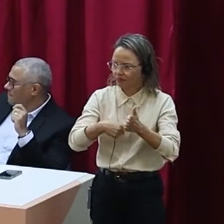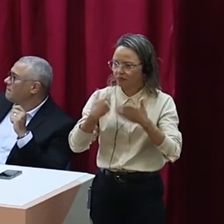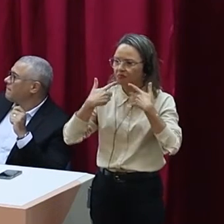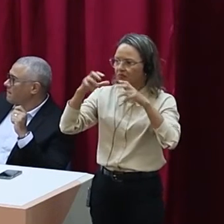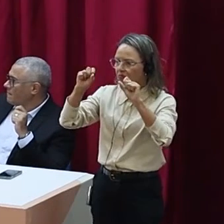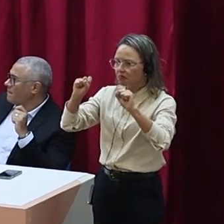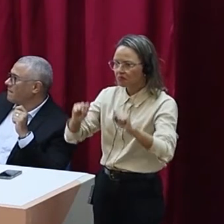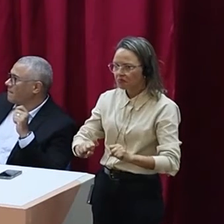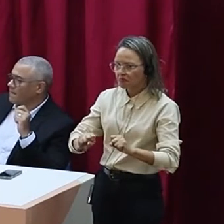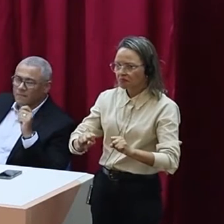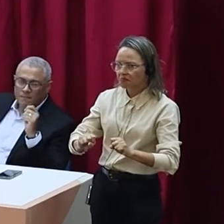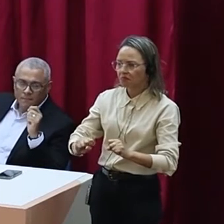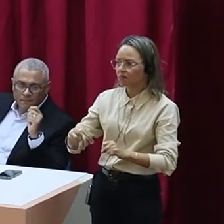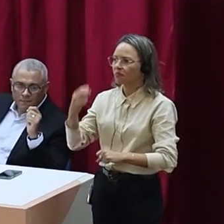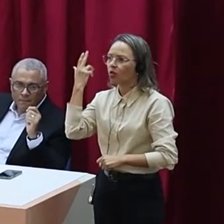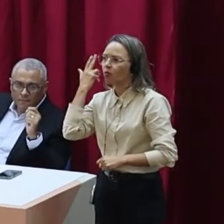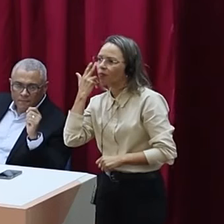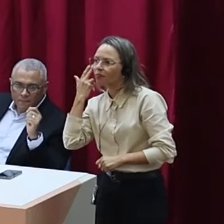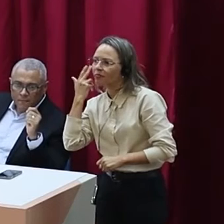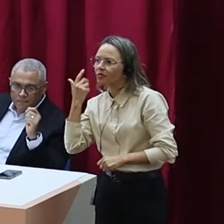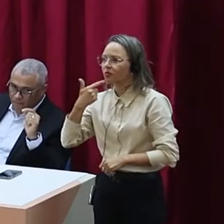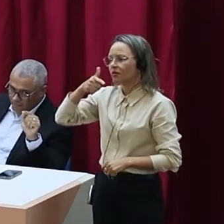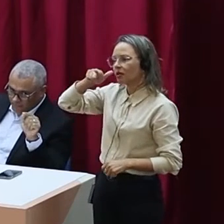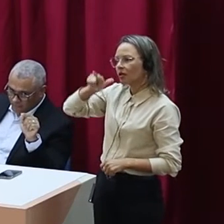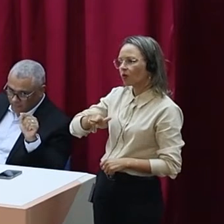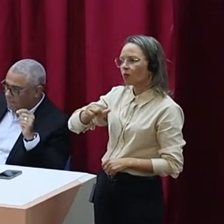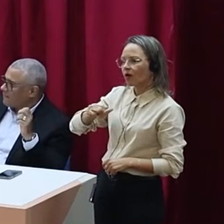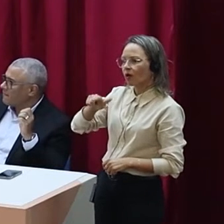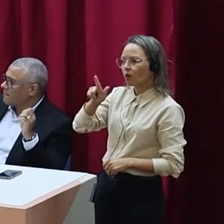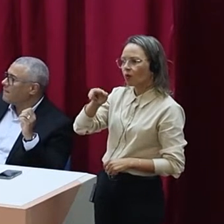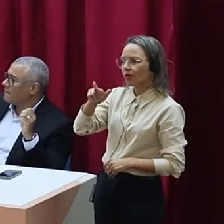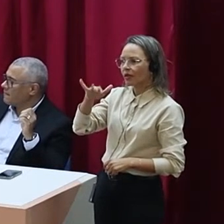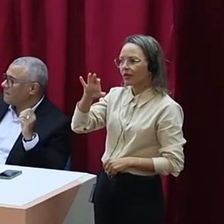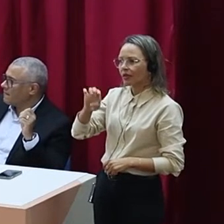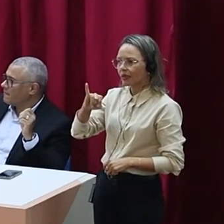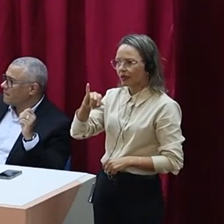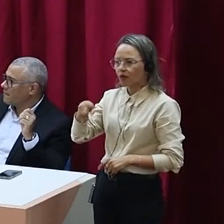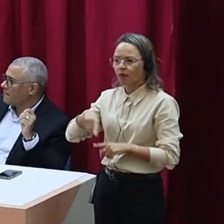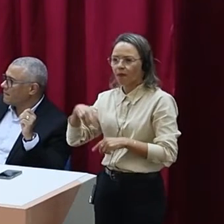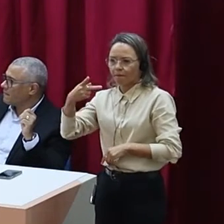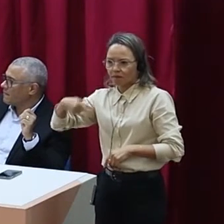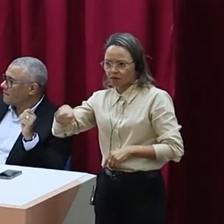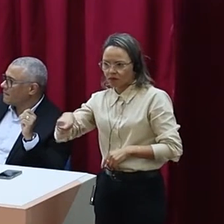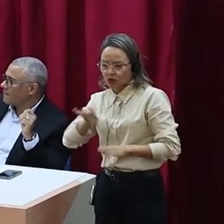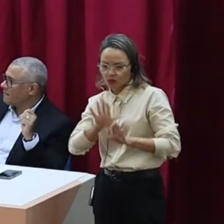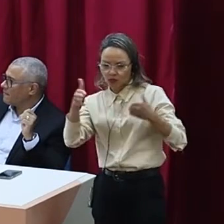la normalización de la lengua guaraní en Paraguay desde la perspectiva de la